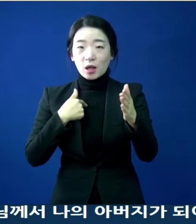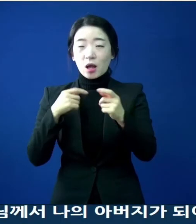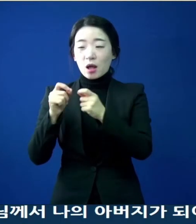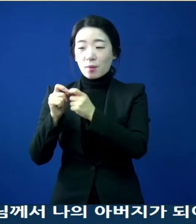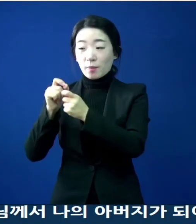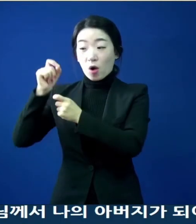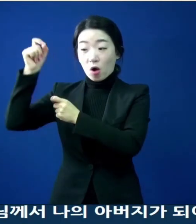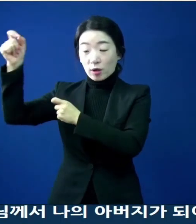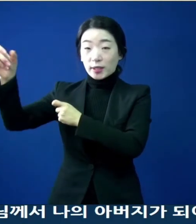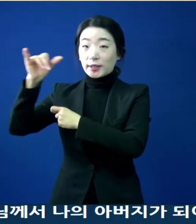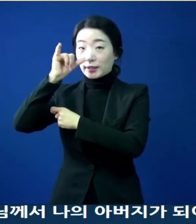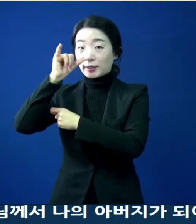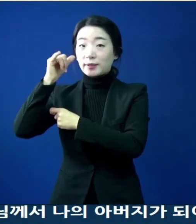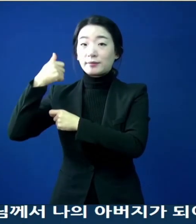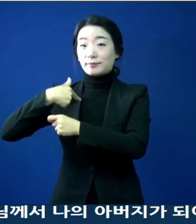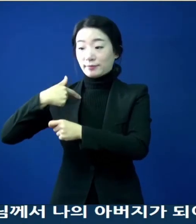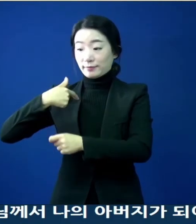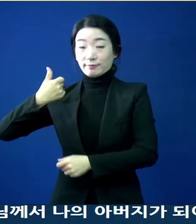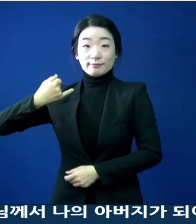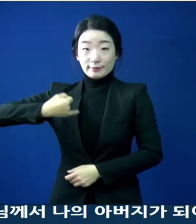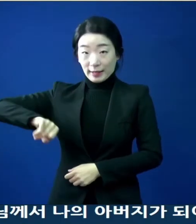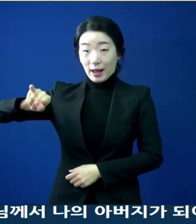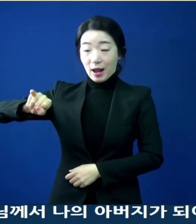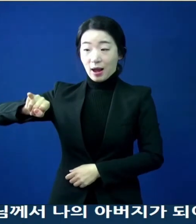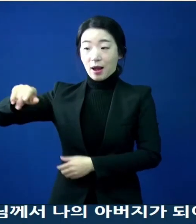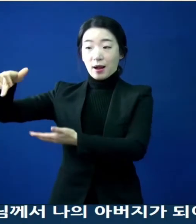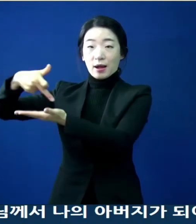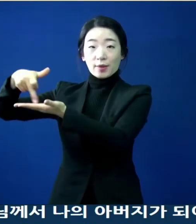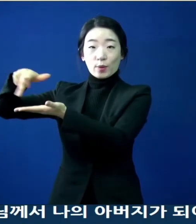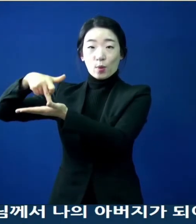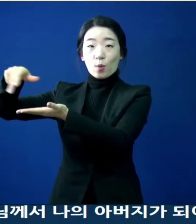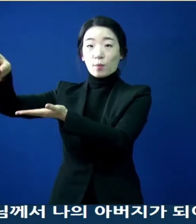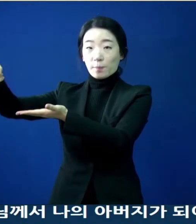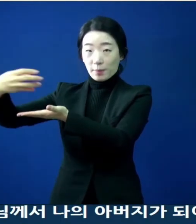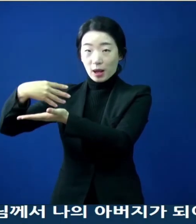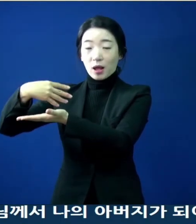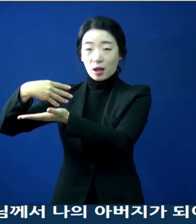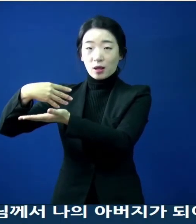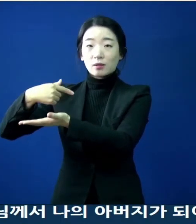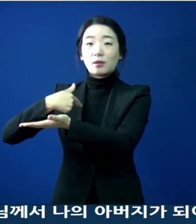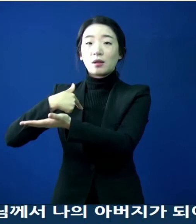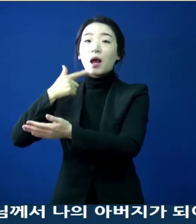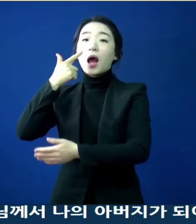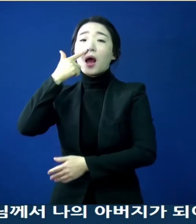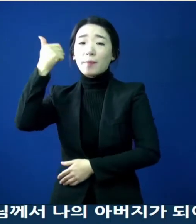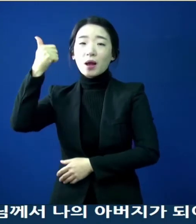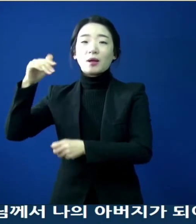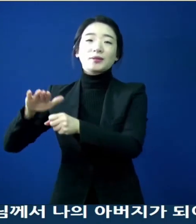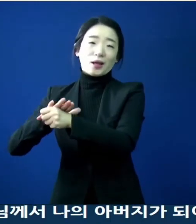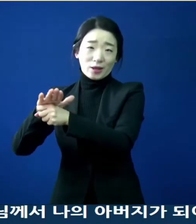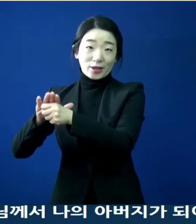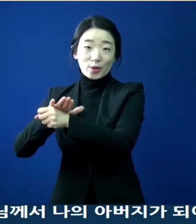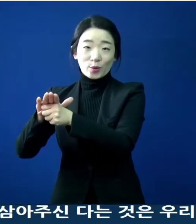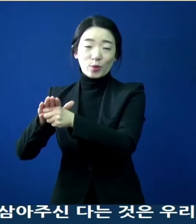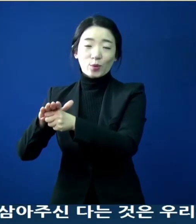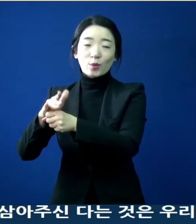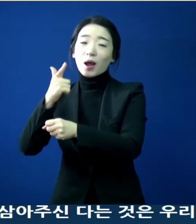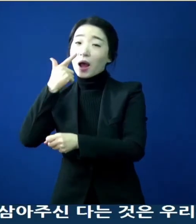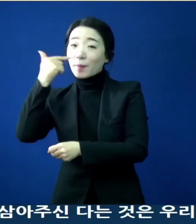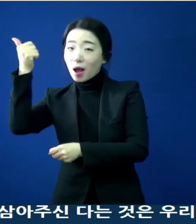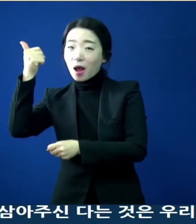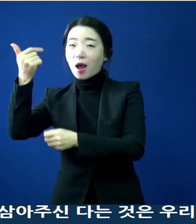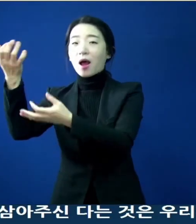보냈습니다. 간단한 내용이었습니다. 아빠 사랑해요, 아빠 보고 싶어요, 그런 내용입니다. 그래서